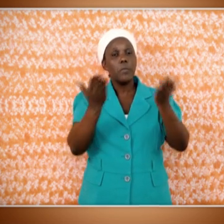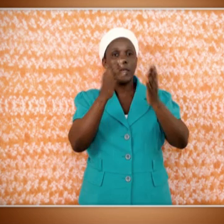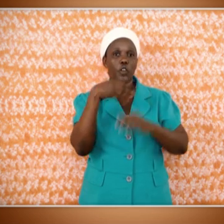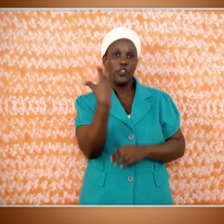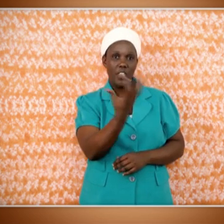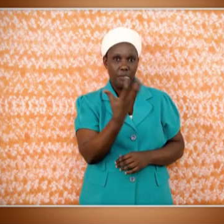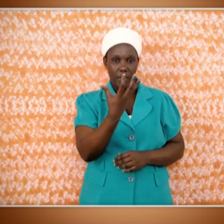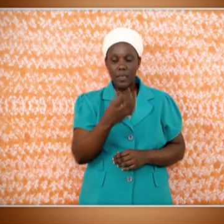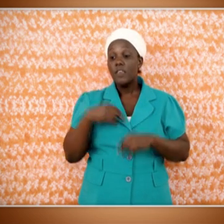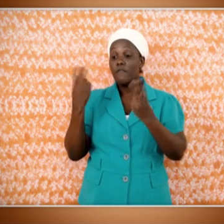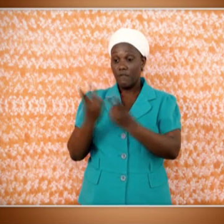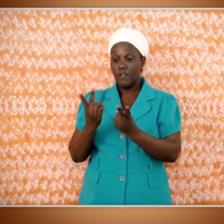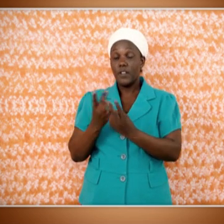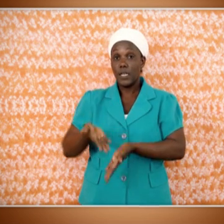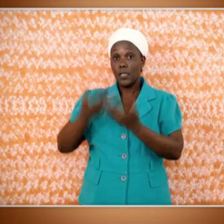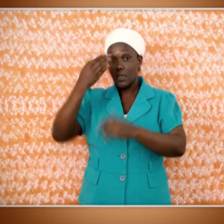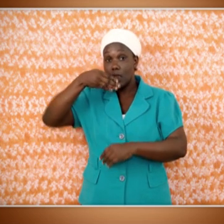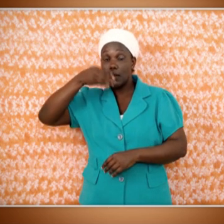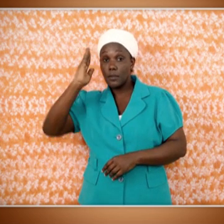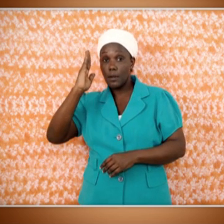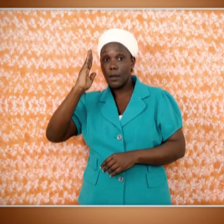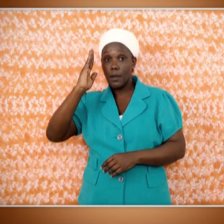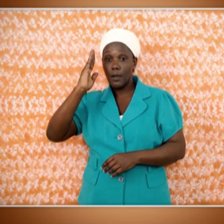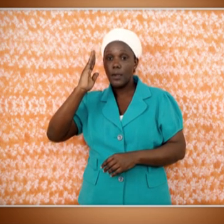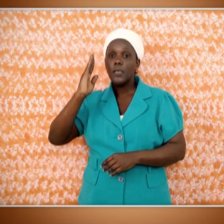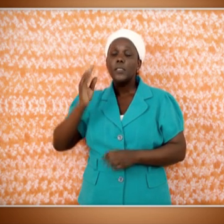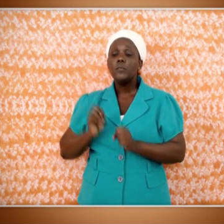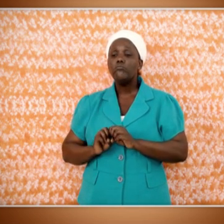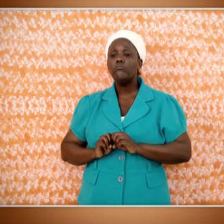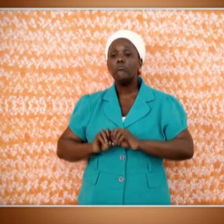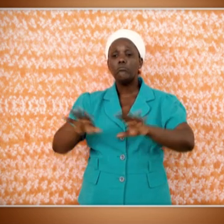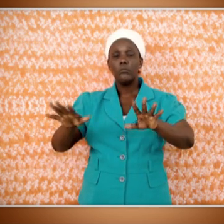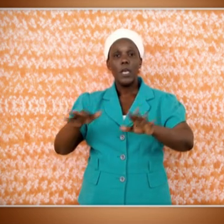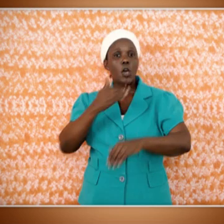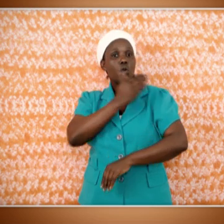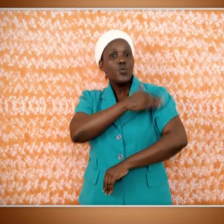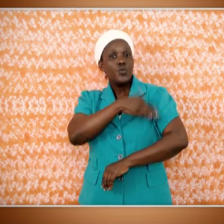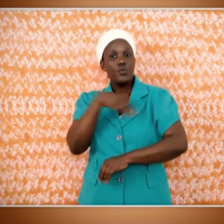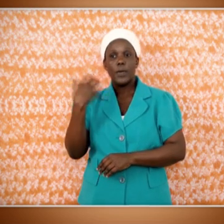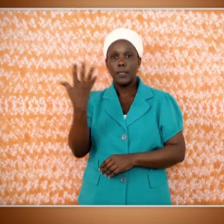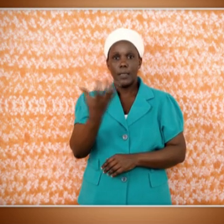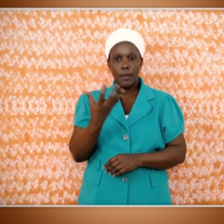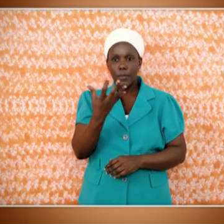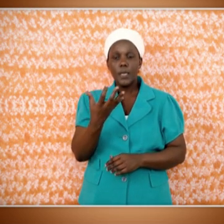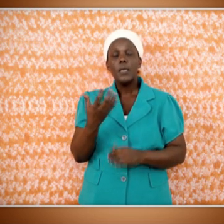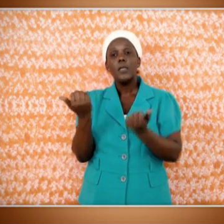jamii. Pia kuiwezesha serikali kusambaza huduma za jamii